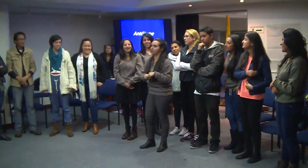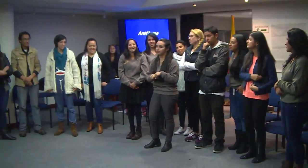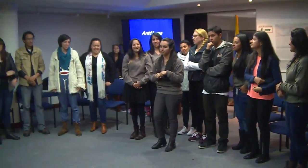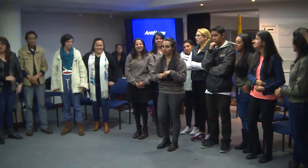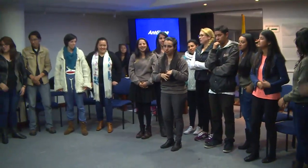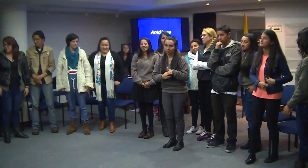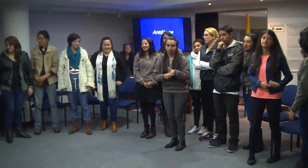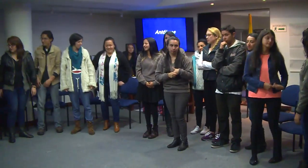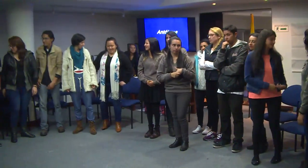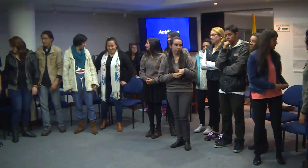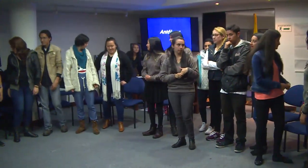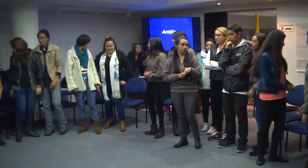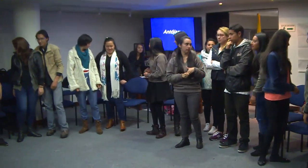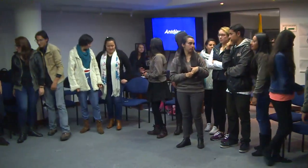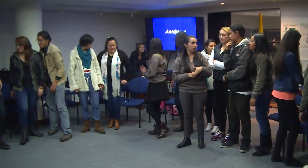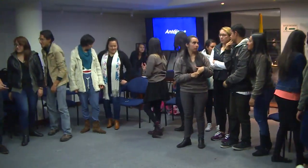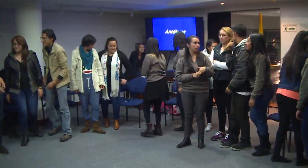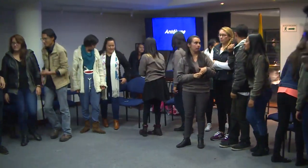¿Se pueden sentar, por favor?